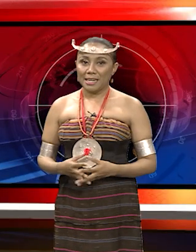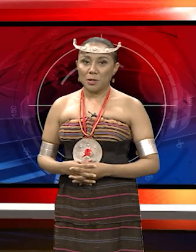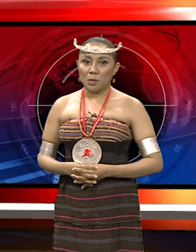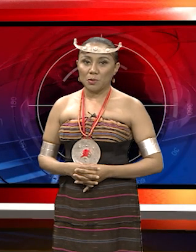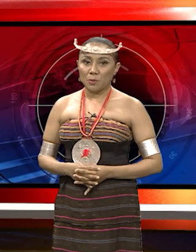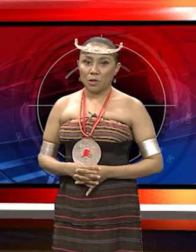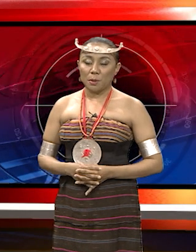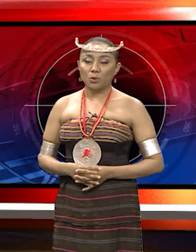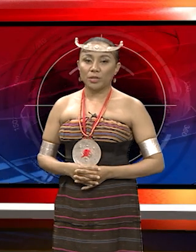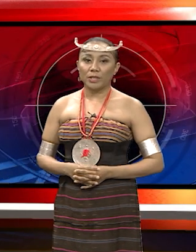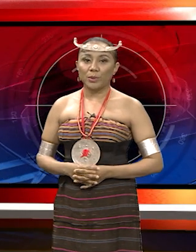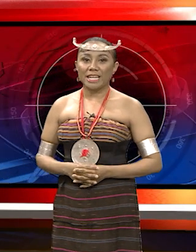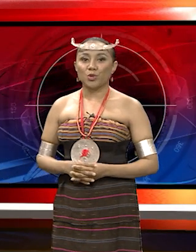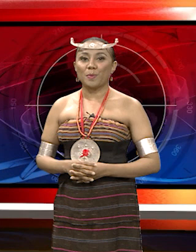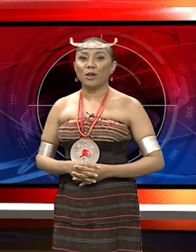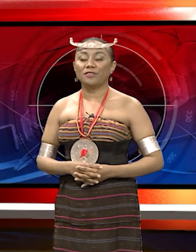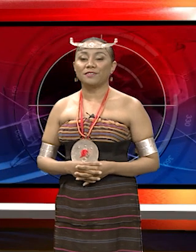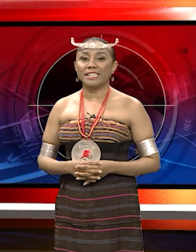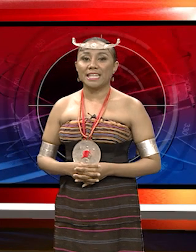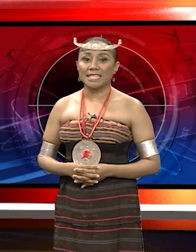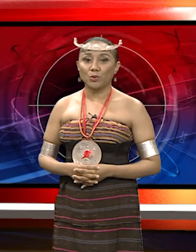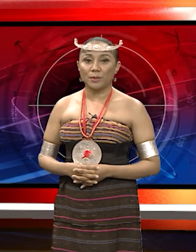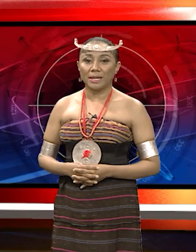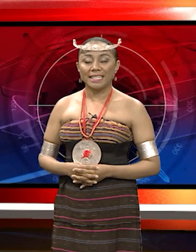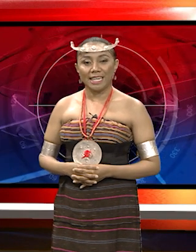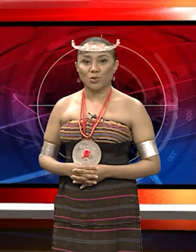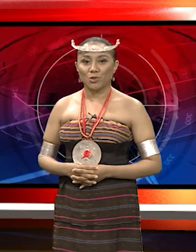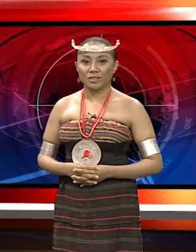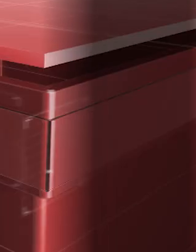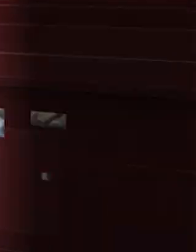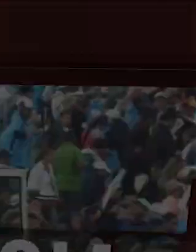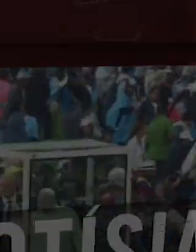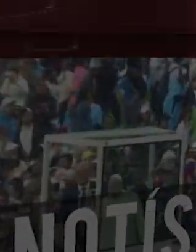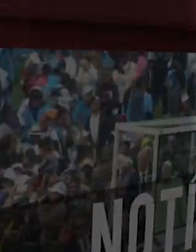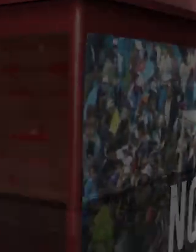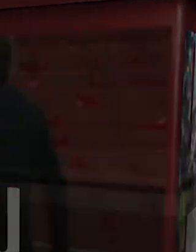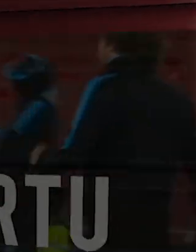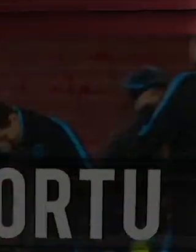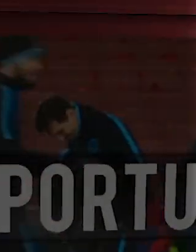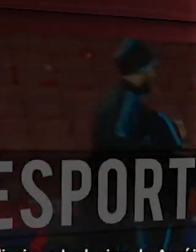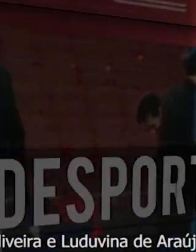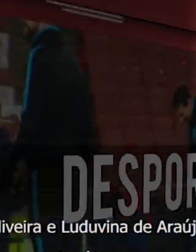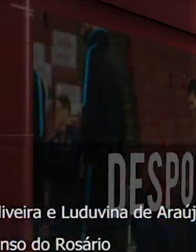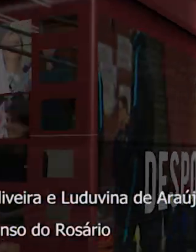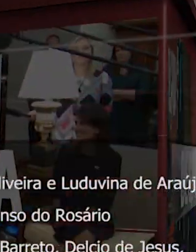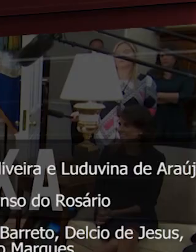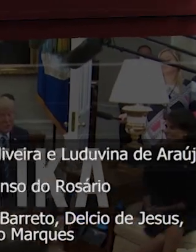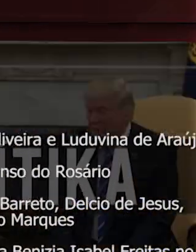E dane macroang os programa Mundo Hateton, e tem a sormalo, fila fala e a edição, tu irmai e adeus.